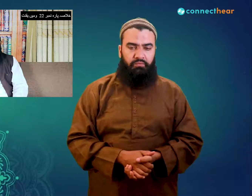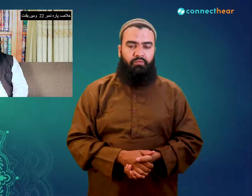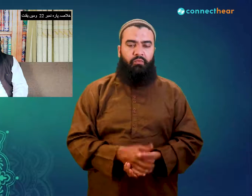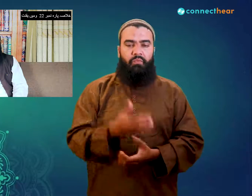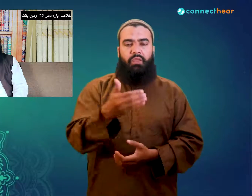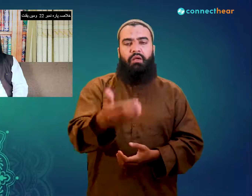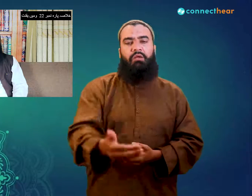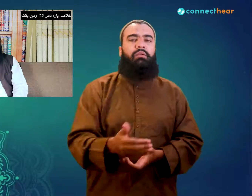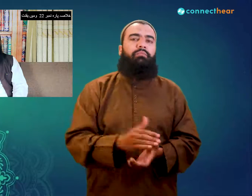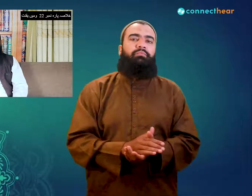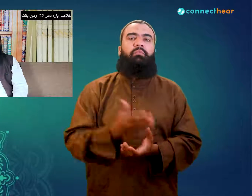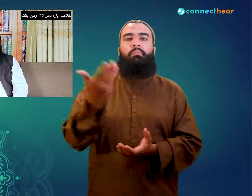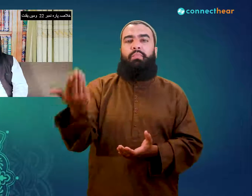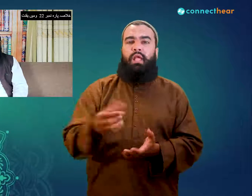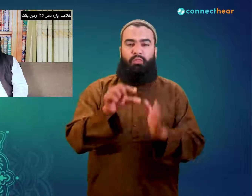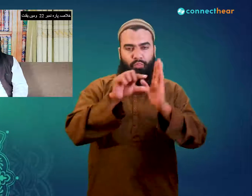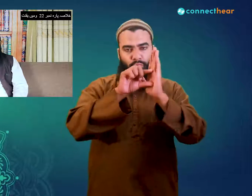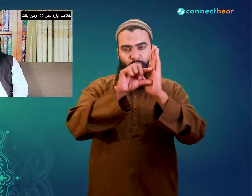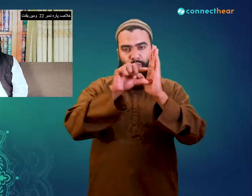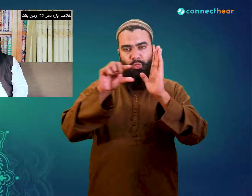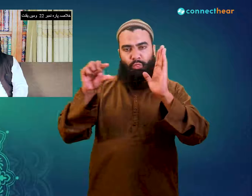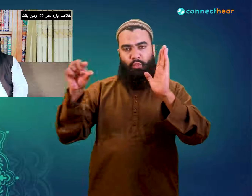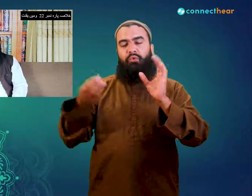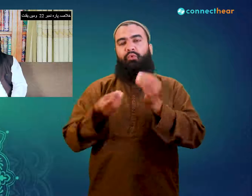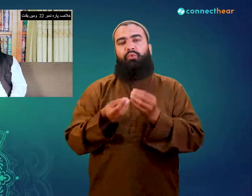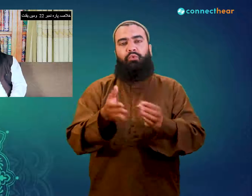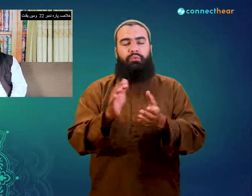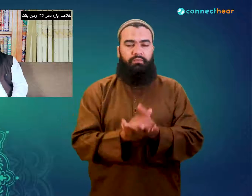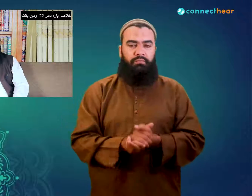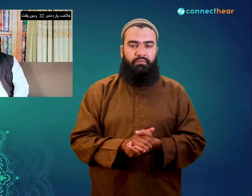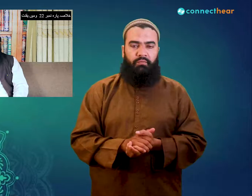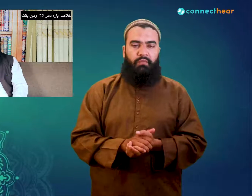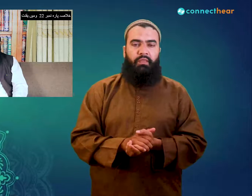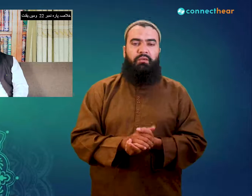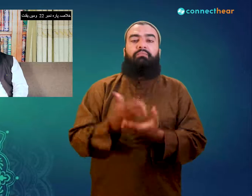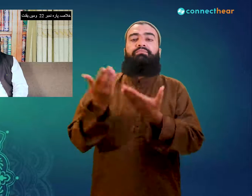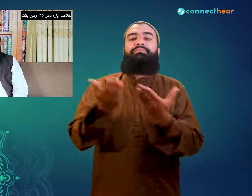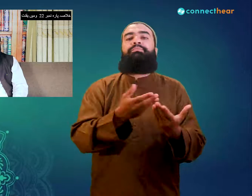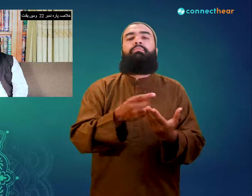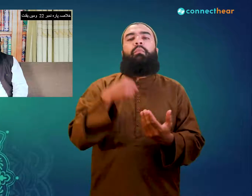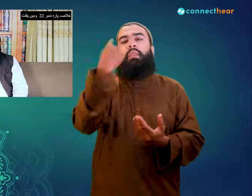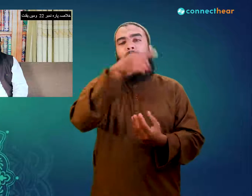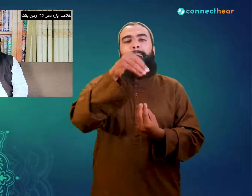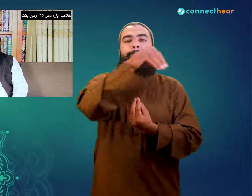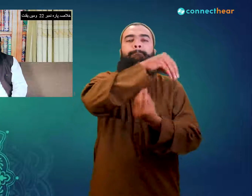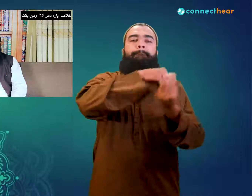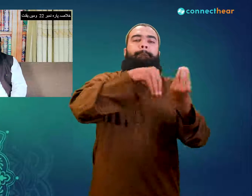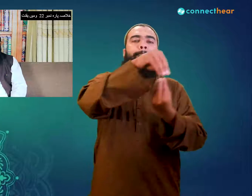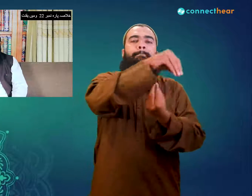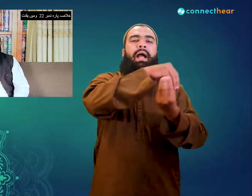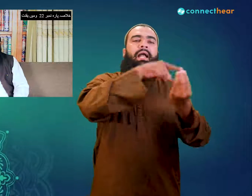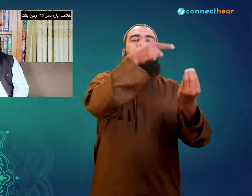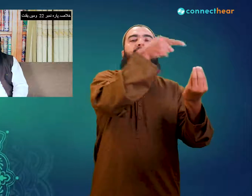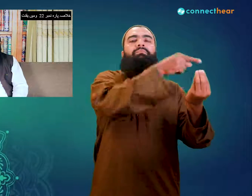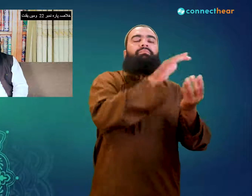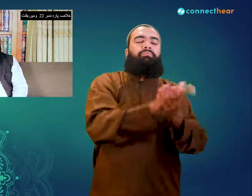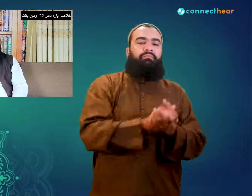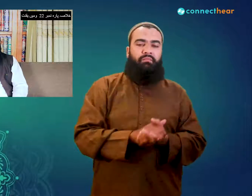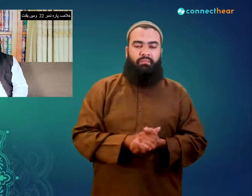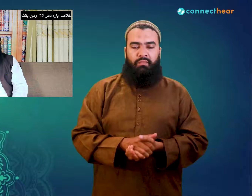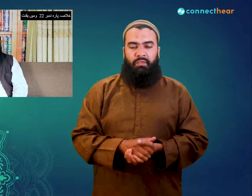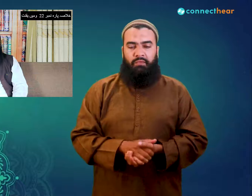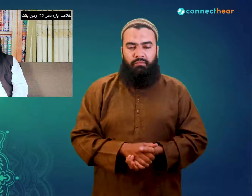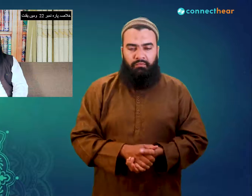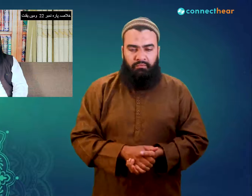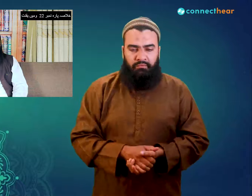اس کے بعد سورہ سبا شروع ہوتی ہے، یہ سورت مکی ہے۔ رکوع 7 میں اللہ